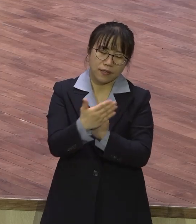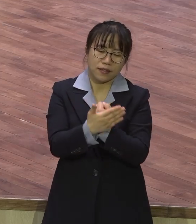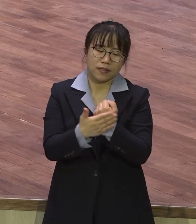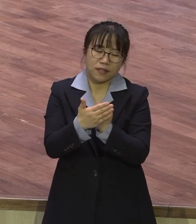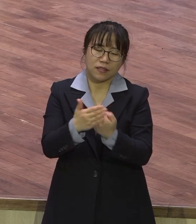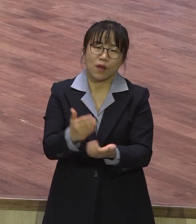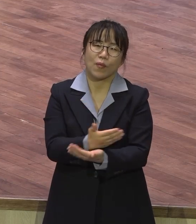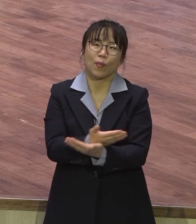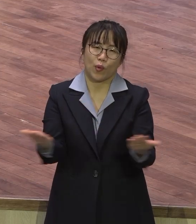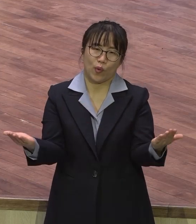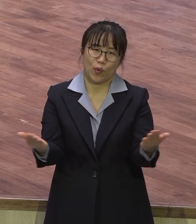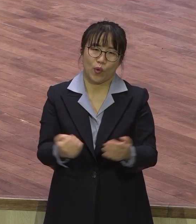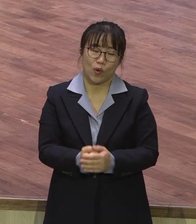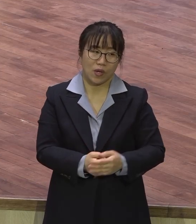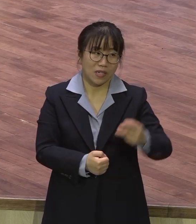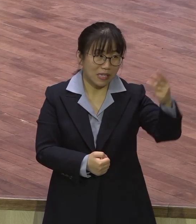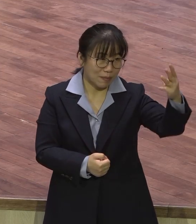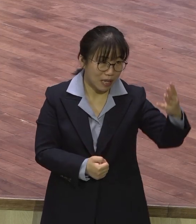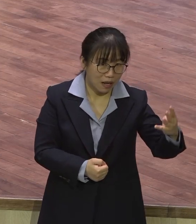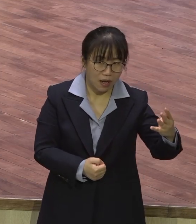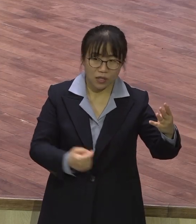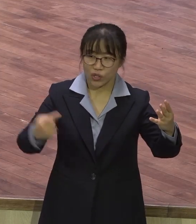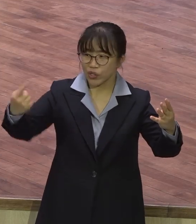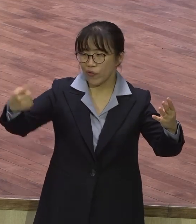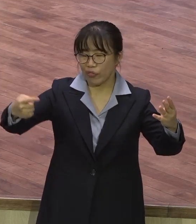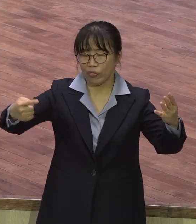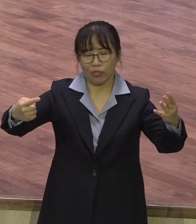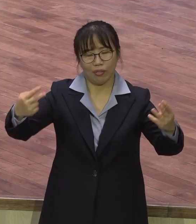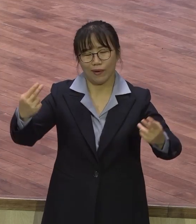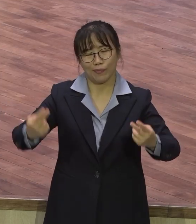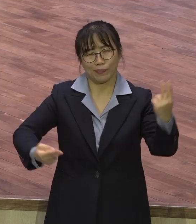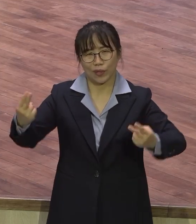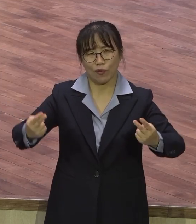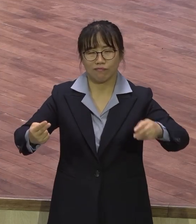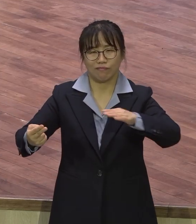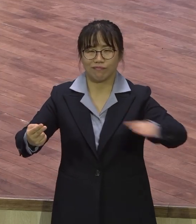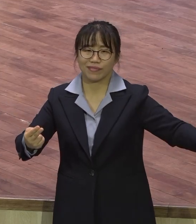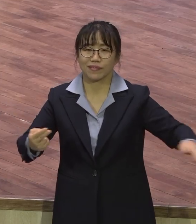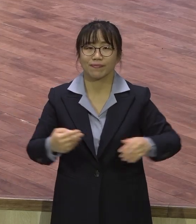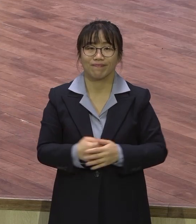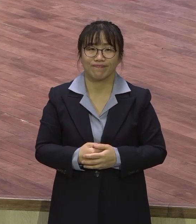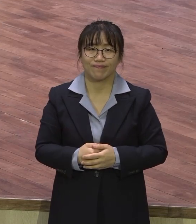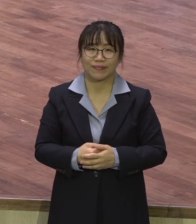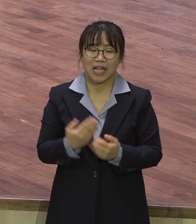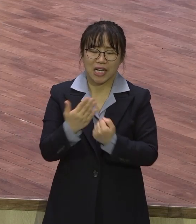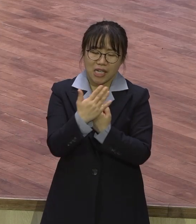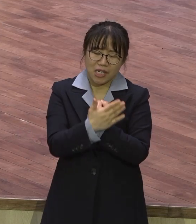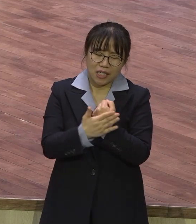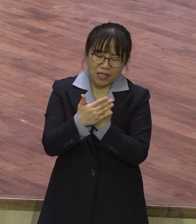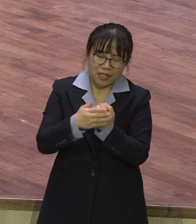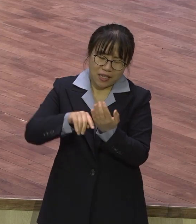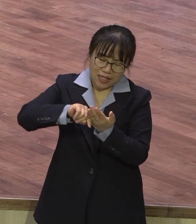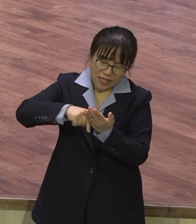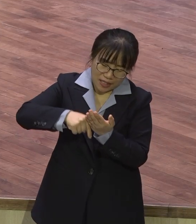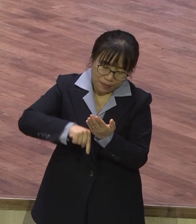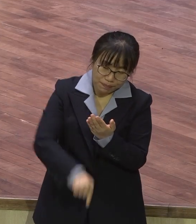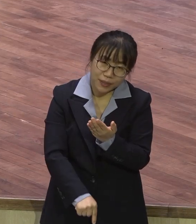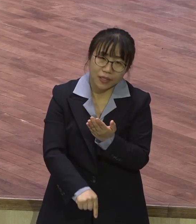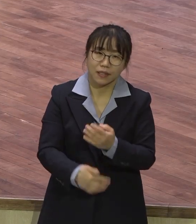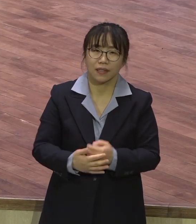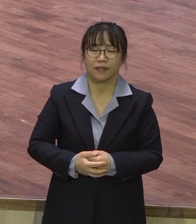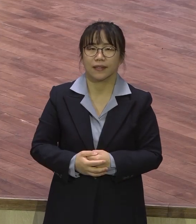삼사대와 천대 비교가 안되죠 무슨 말입니까 은혜의 깊이를 표현해주고 있어요 우리가